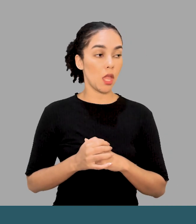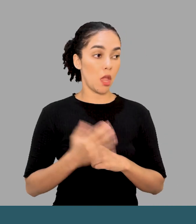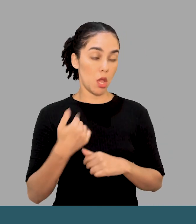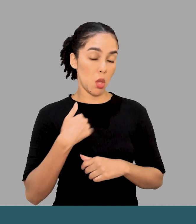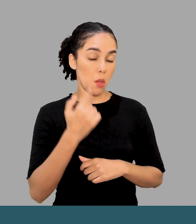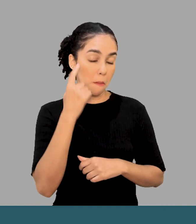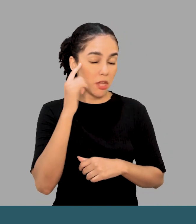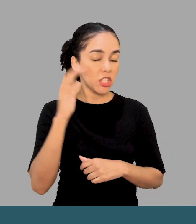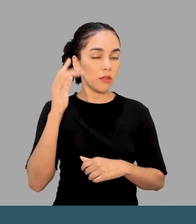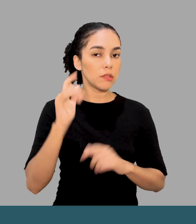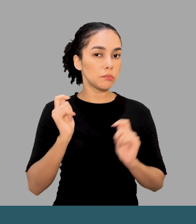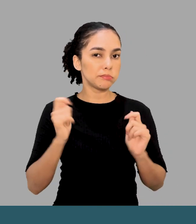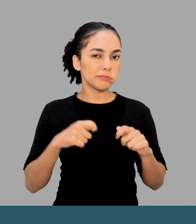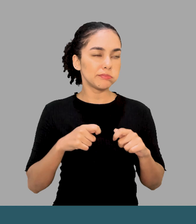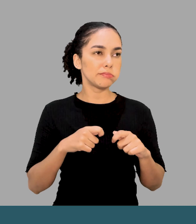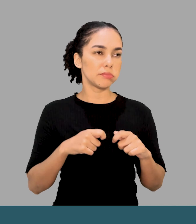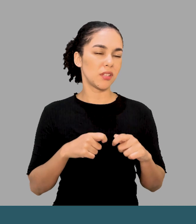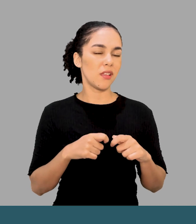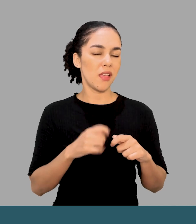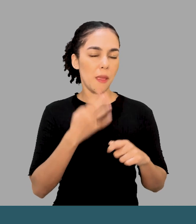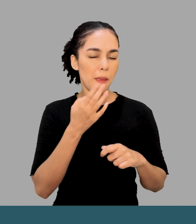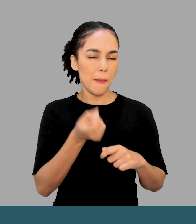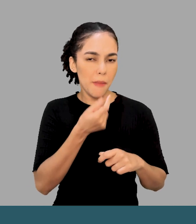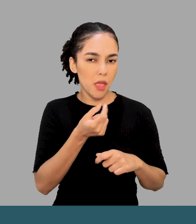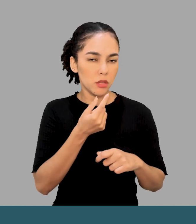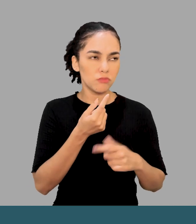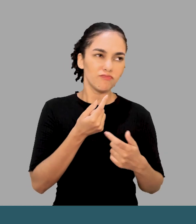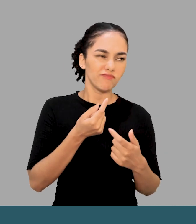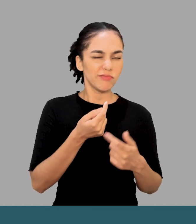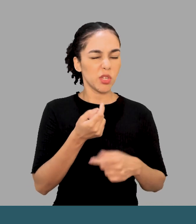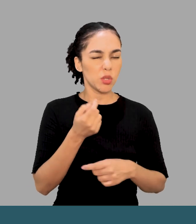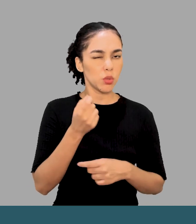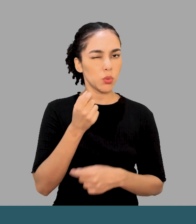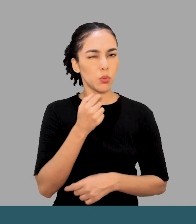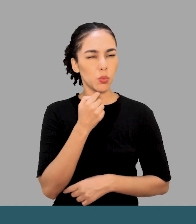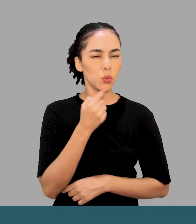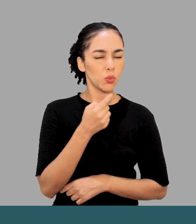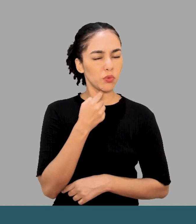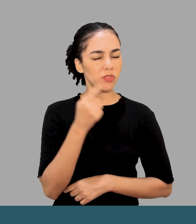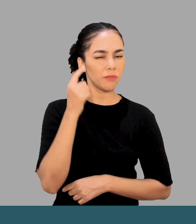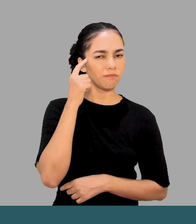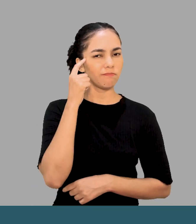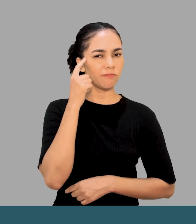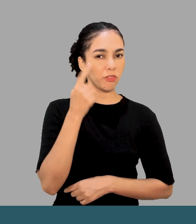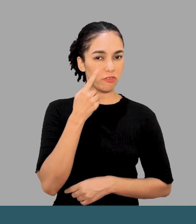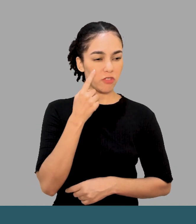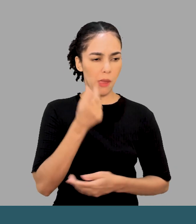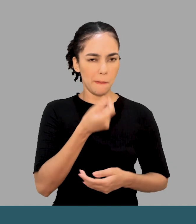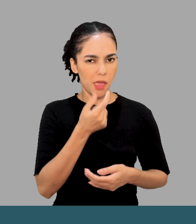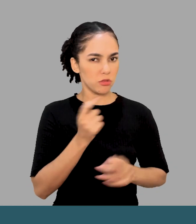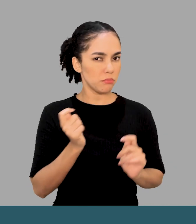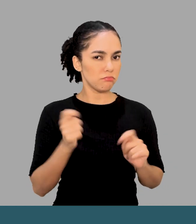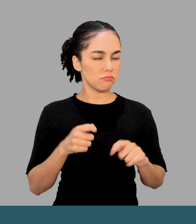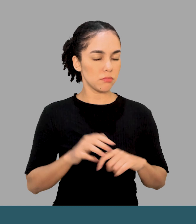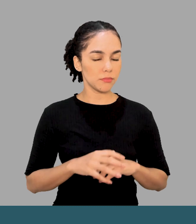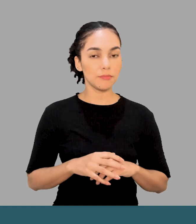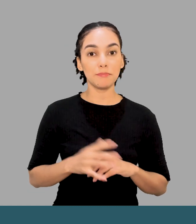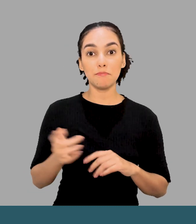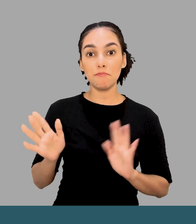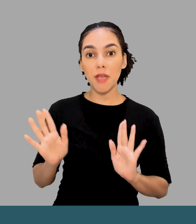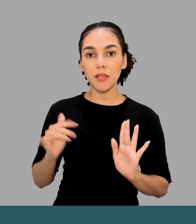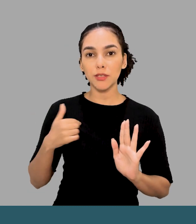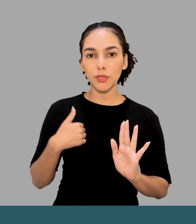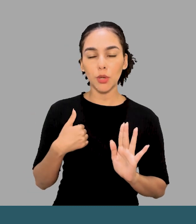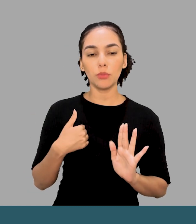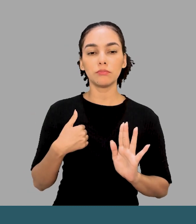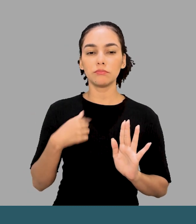que pudesse ter remédio para as distrofias musculares, mas eu tinha dúvida se eu iria ver essa medicação. Mas eu não tinha dúvida que a